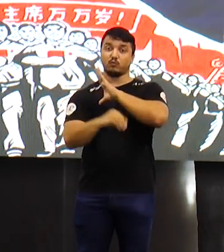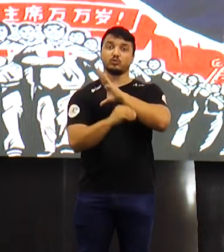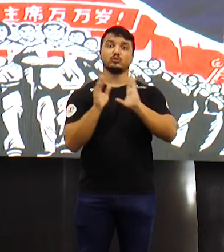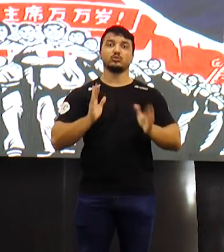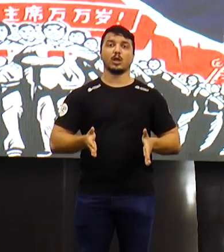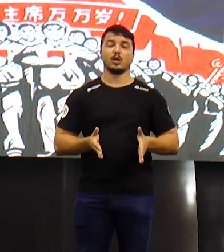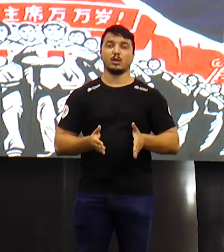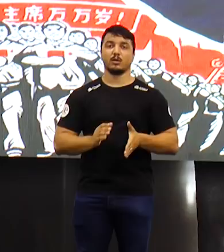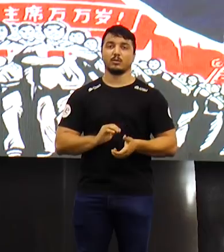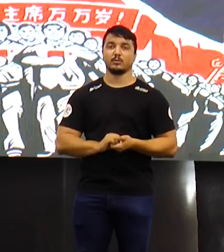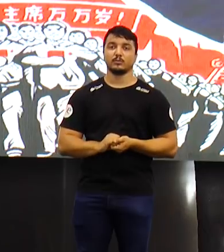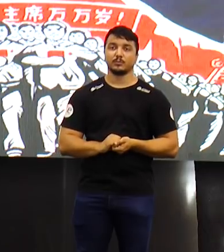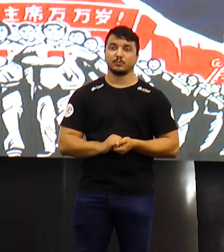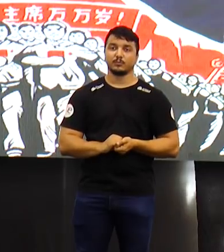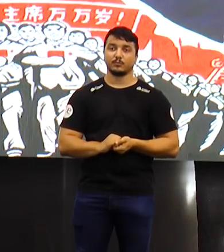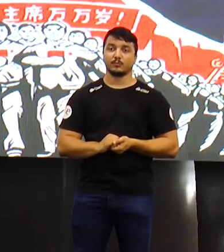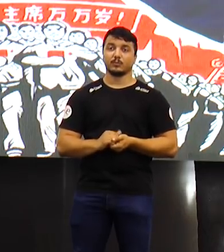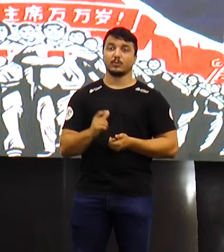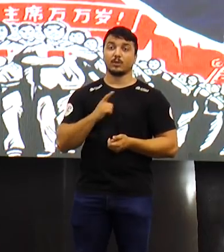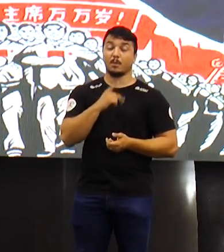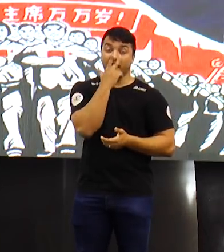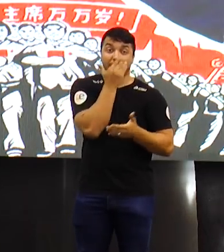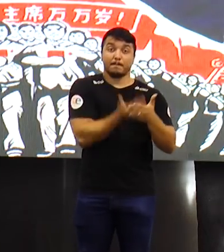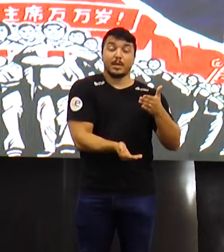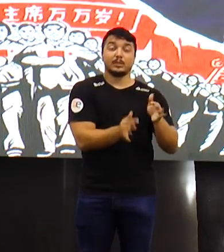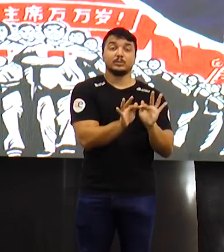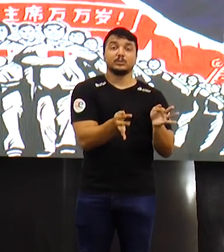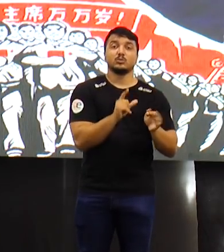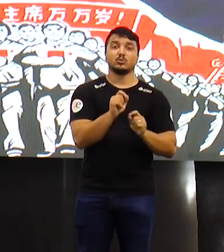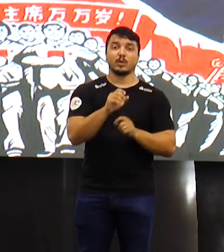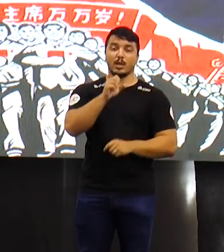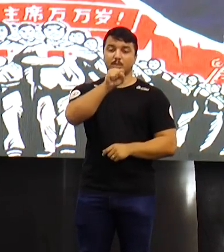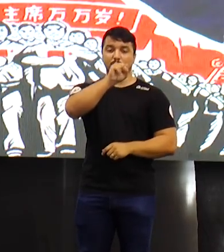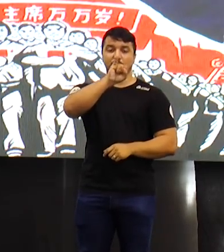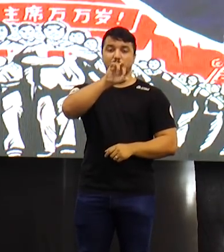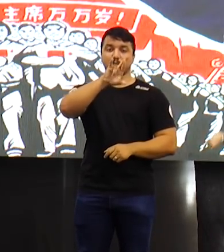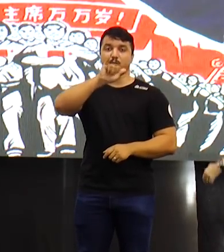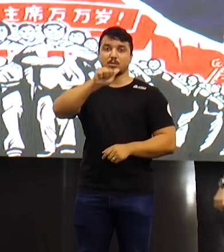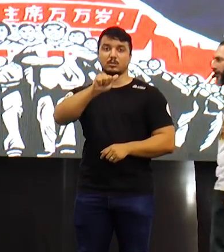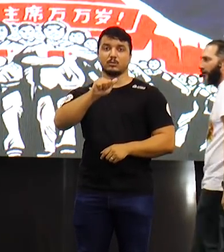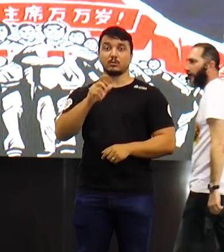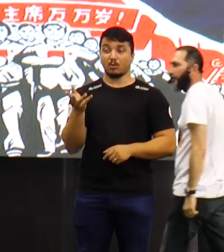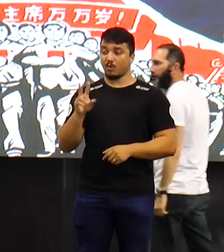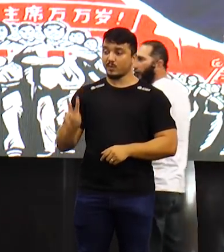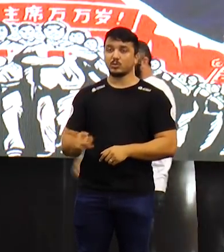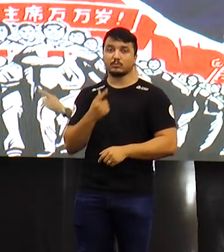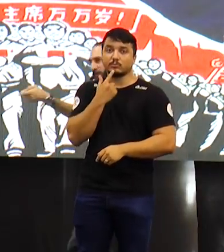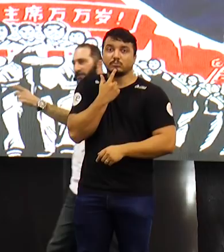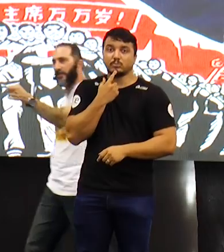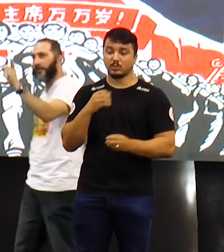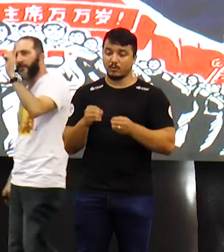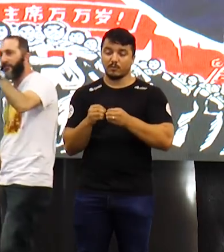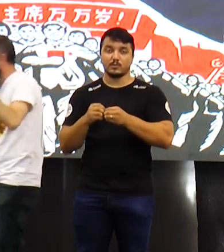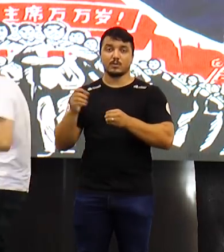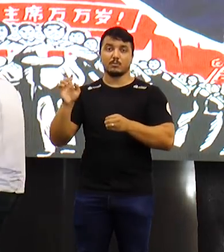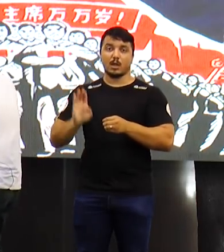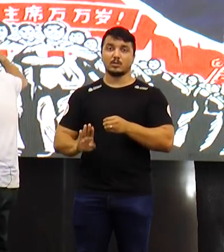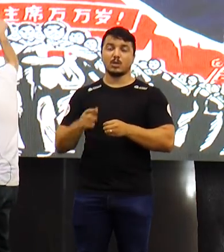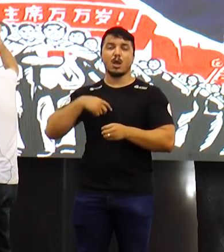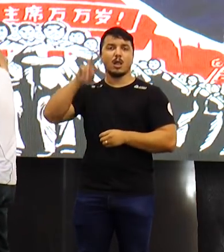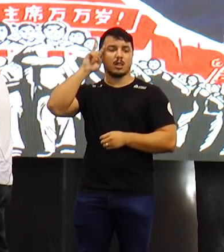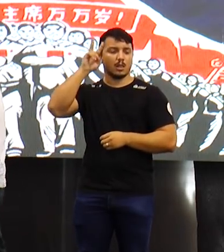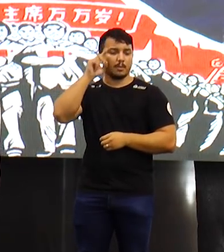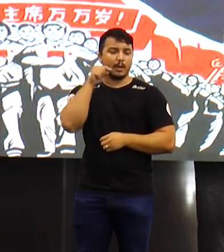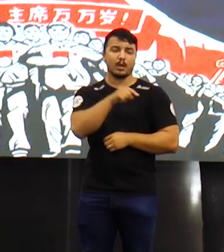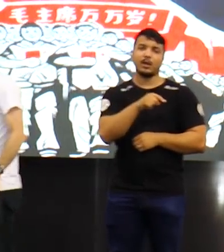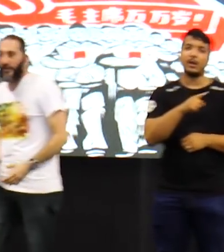país, gente. Só perde hoje para a Síria, Venezuela. E eu vi uma cena que me lembrou muito